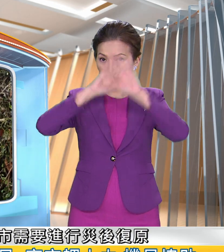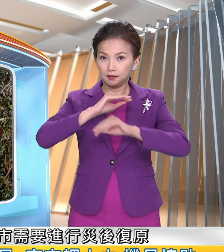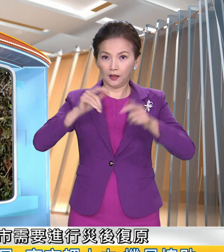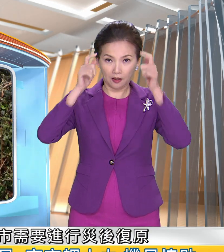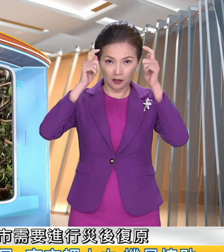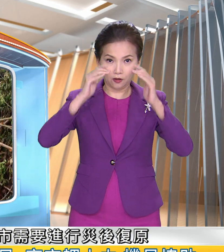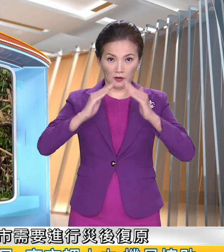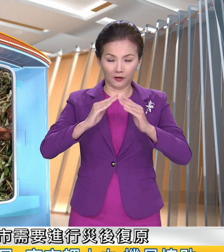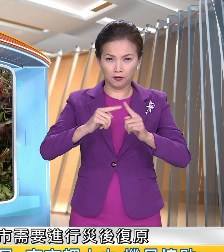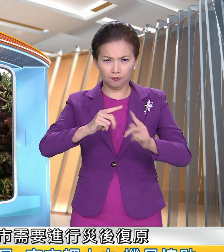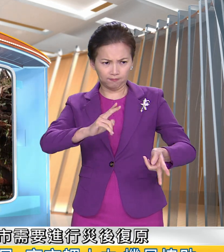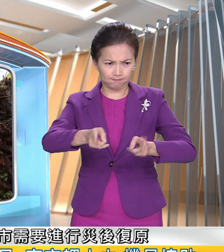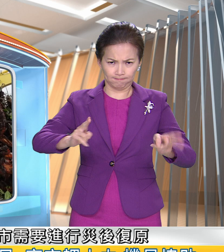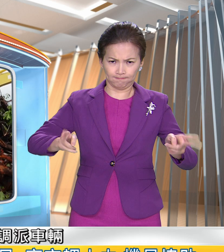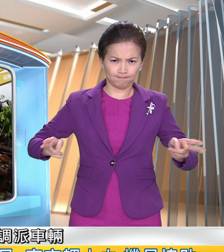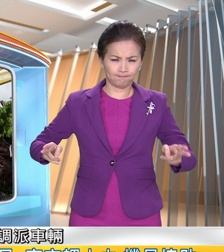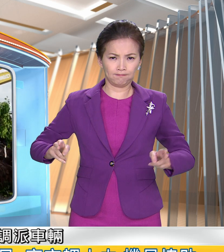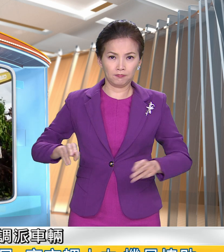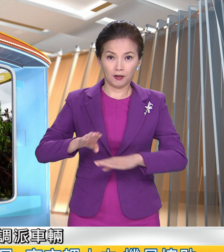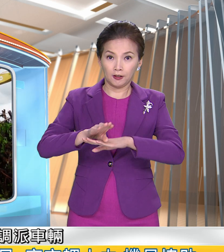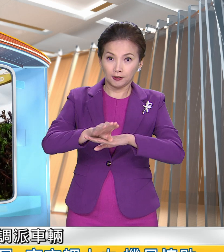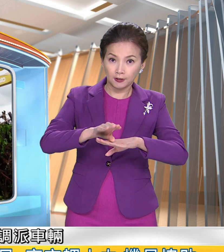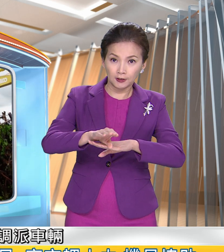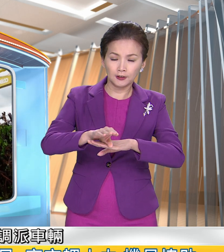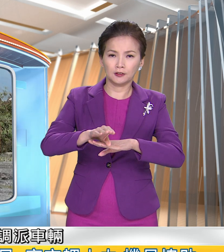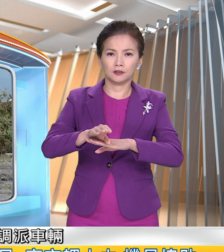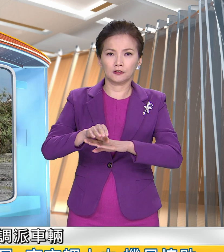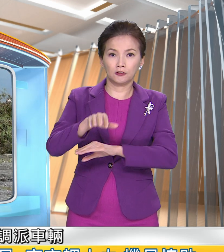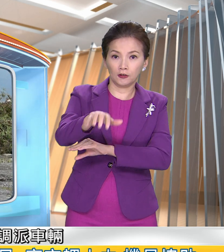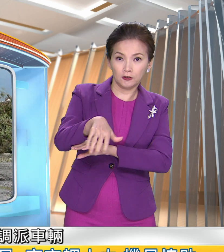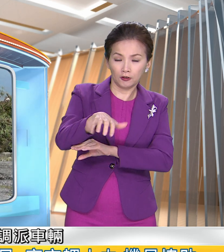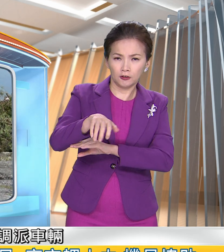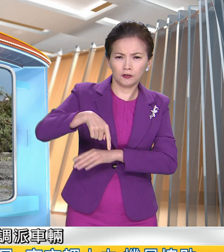原，而高雄市在6号晚上就调派车